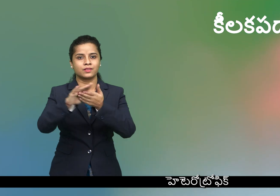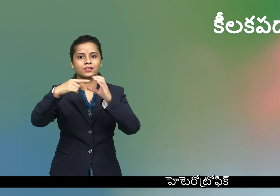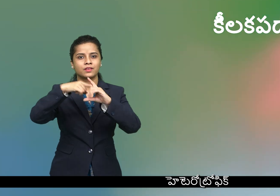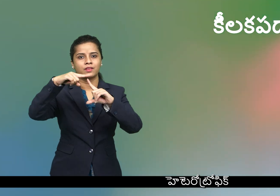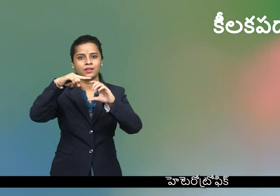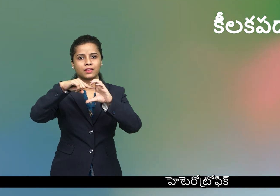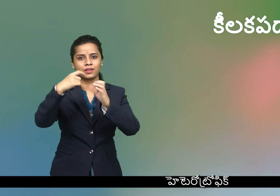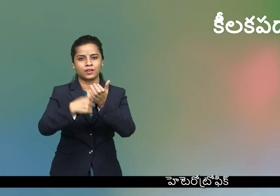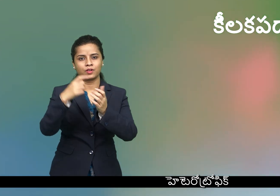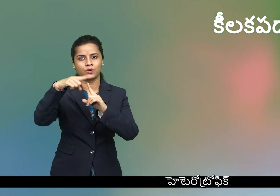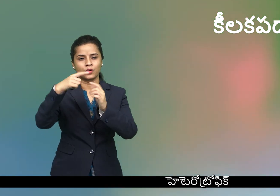హెటెరోట్రోఫిక్,